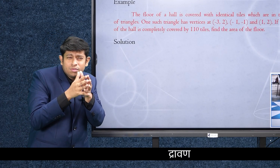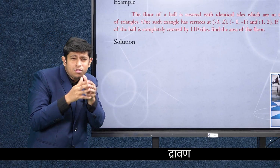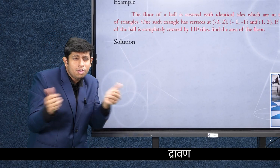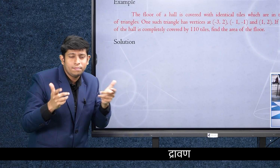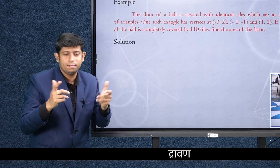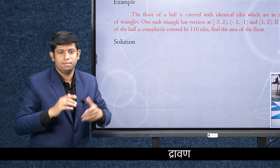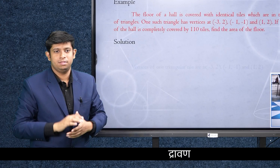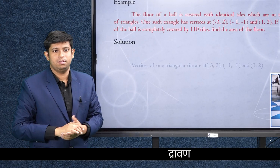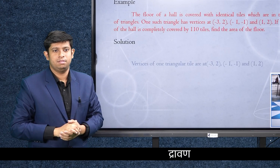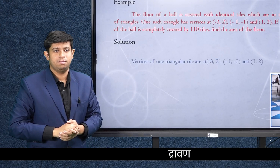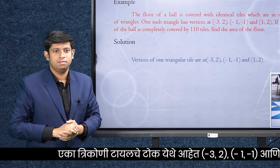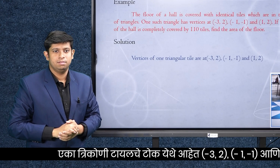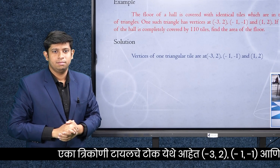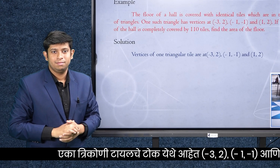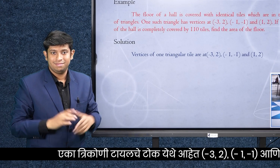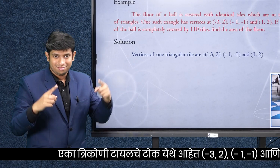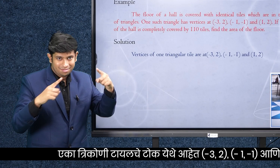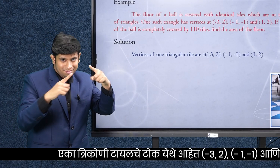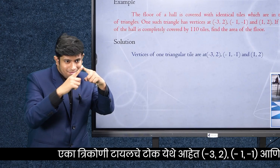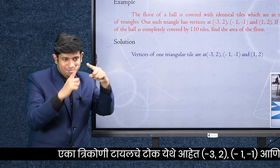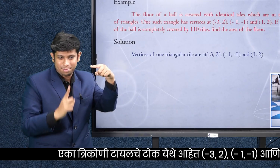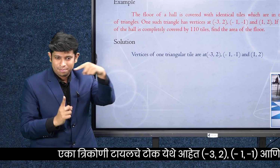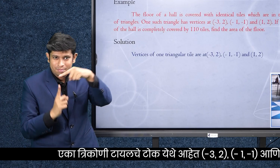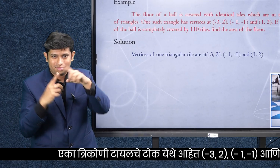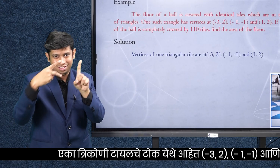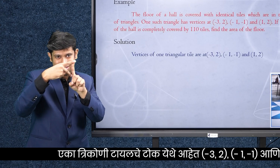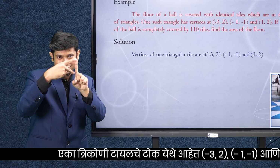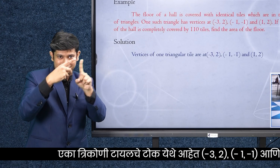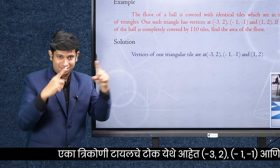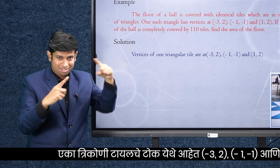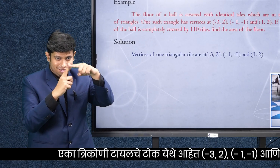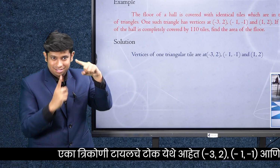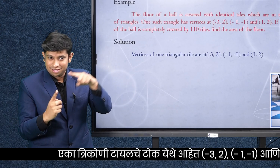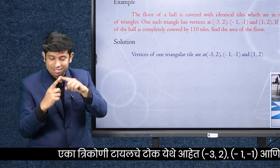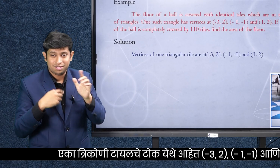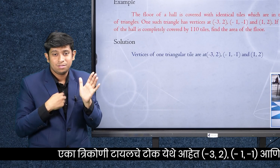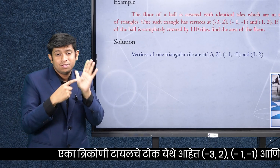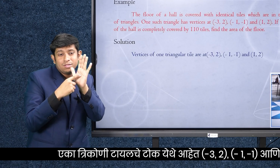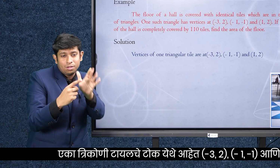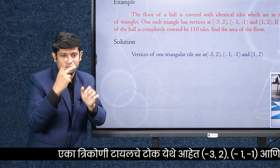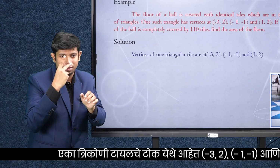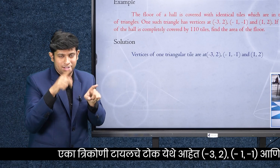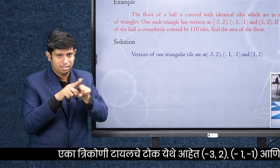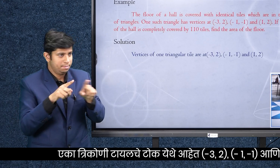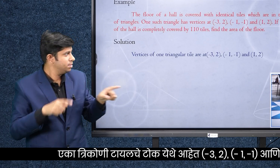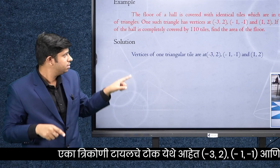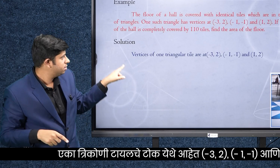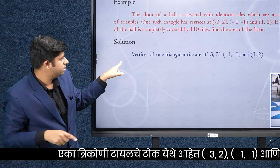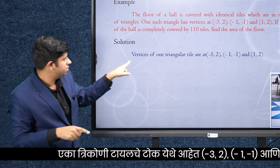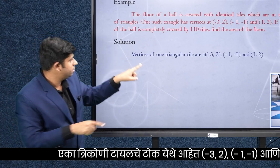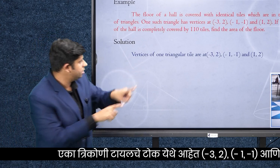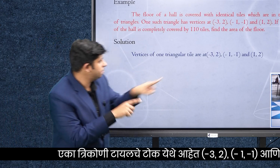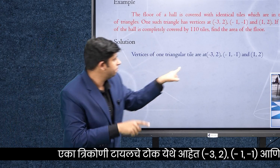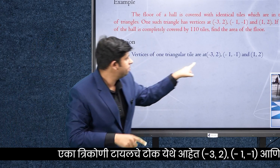द्रावण, एका त्रिकोणी टाइल्सचे टोक येथे आहेत -3, 2, -1, -1